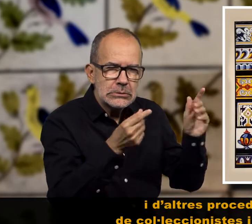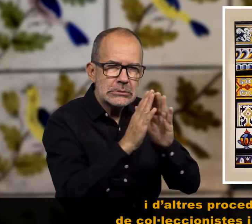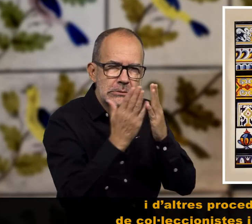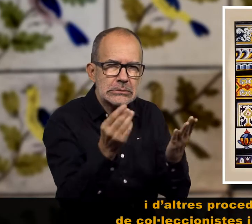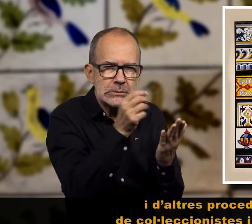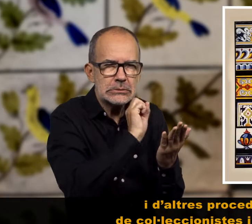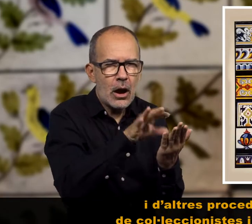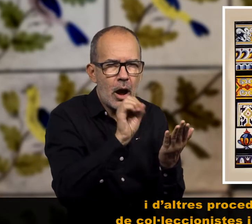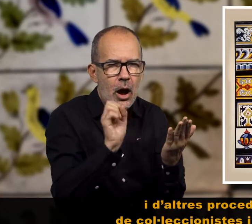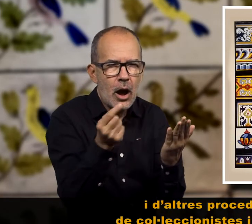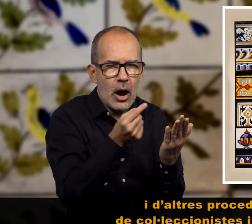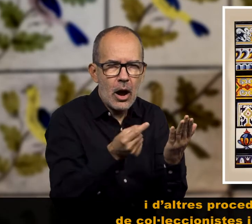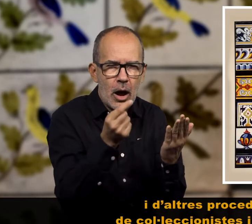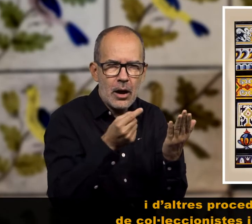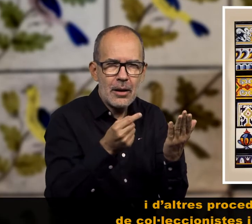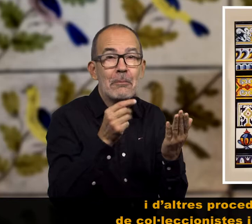de col·leccionistes i museus.